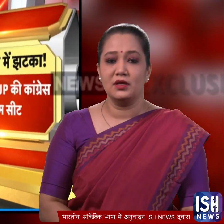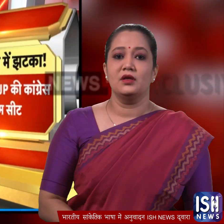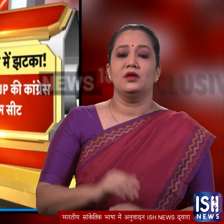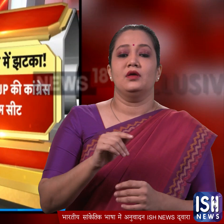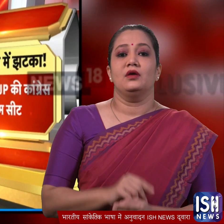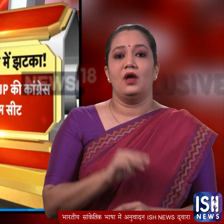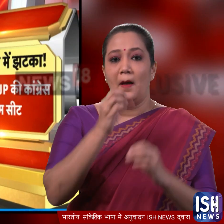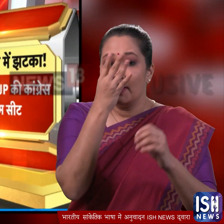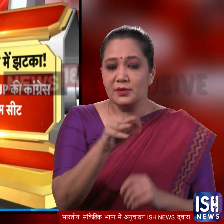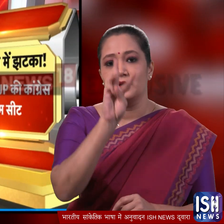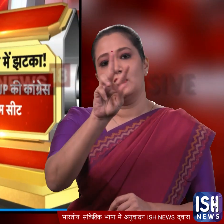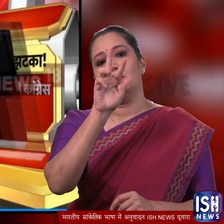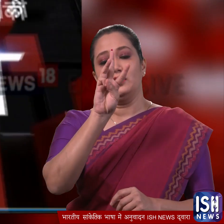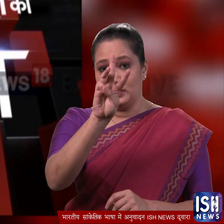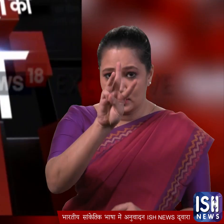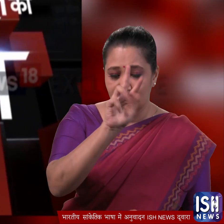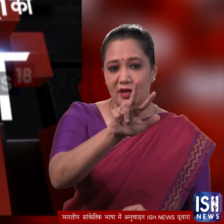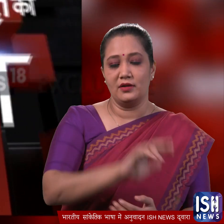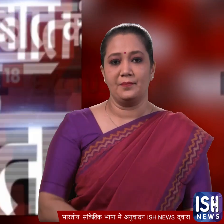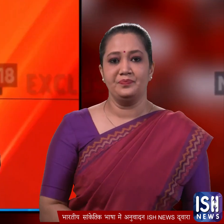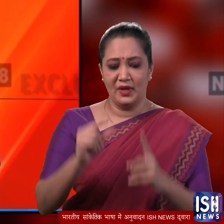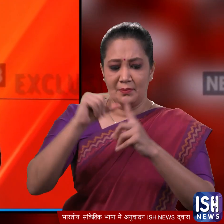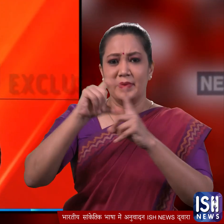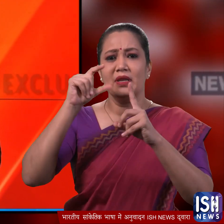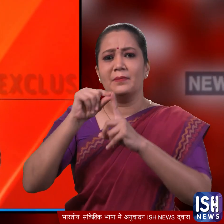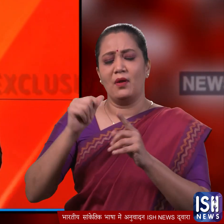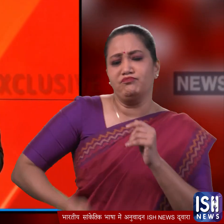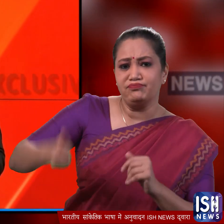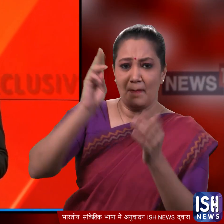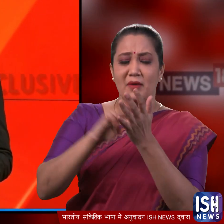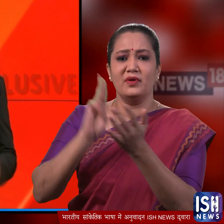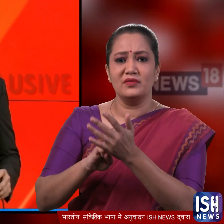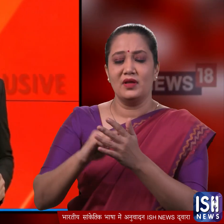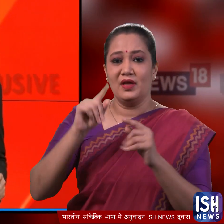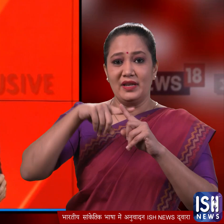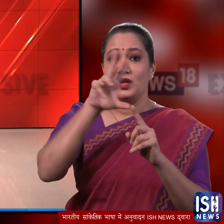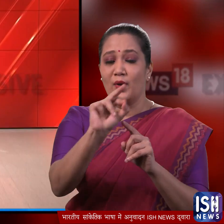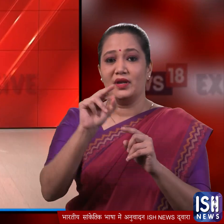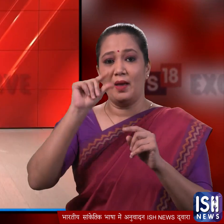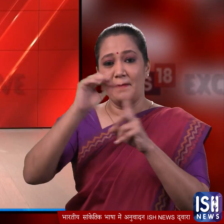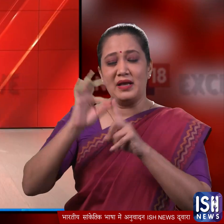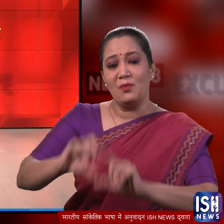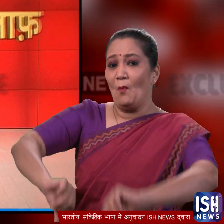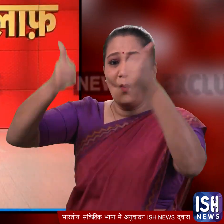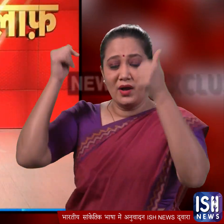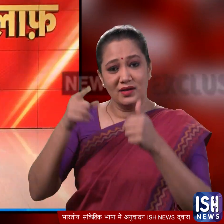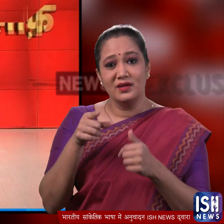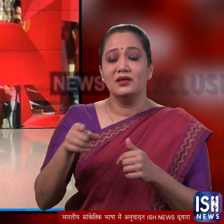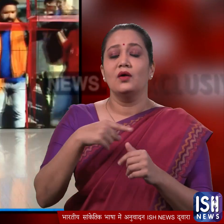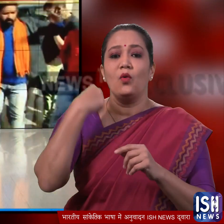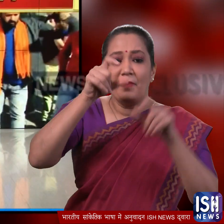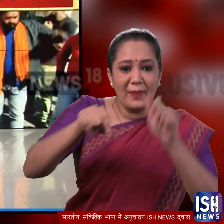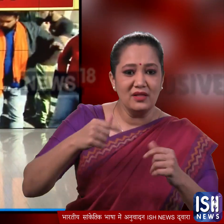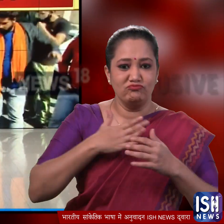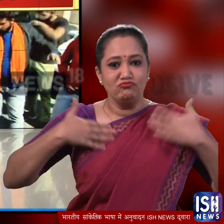और बीजेपी को 38 सीटों पर जीत हासिल हुई। पीडीपी के अध्यक्ष महबूबा मुफ्ती ने T20 विश्व कप में पाकिस्तान की जीत का जश्न मनाने